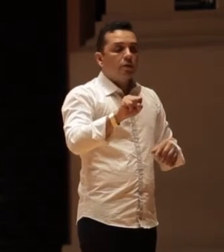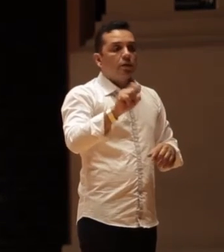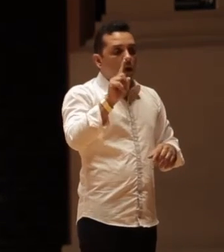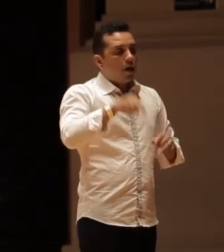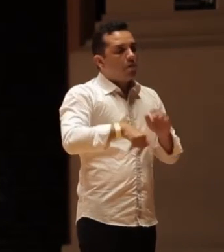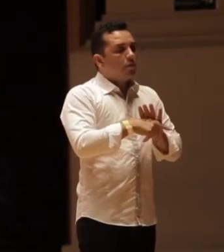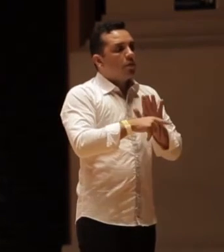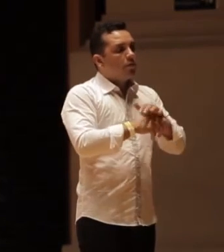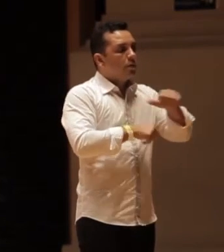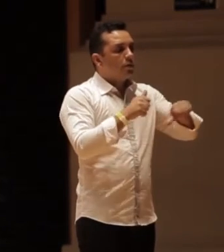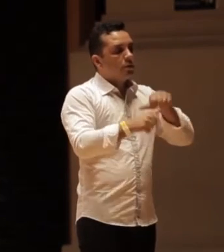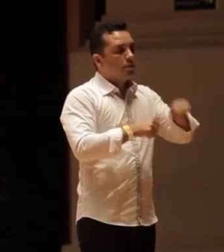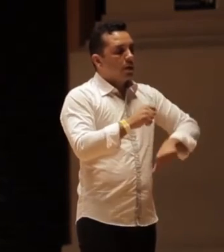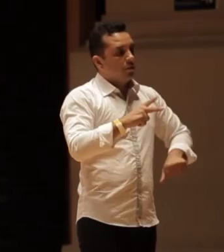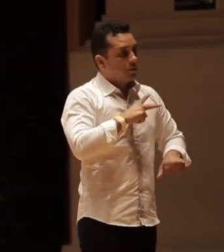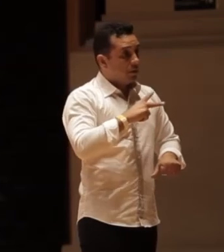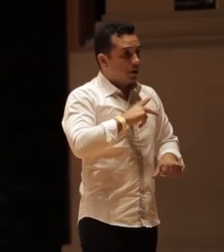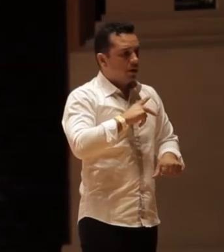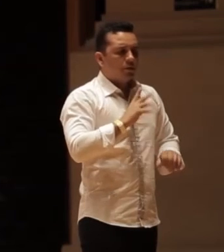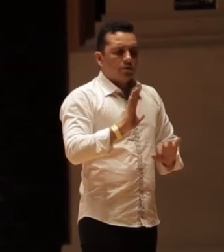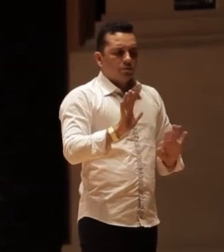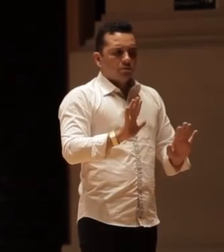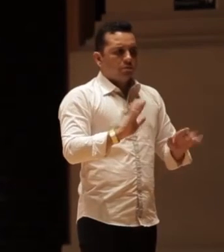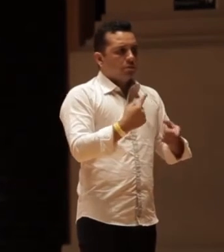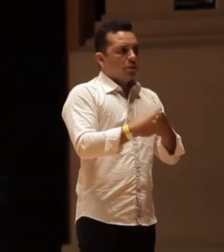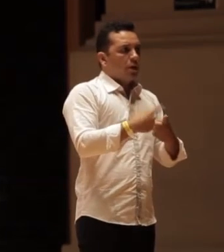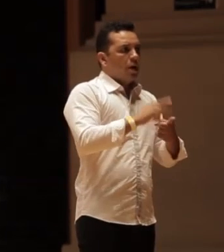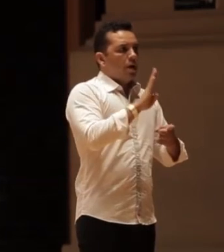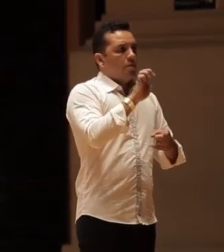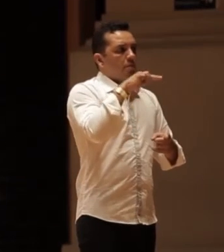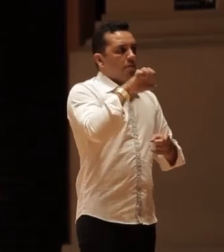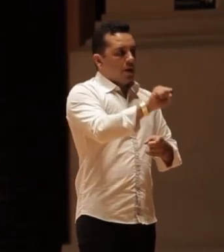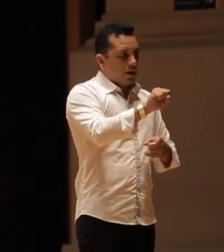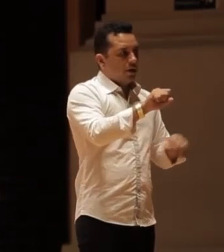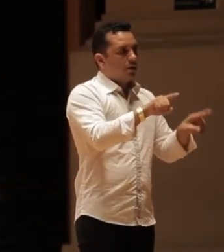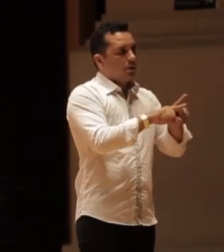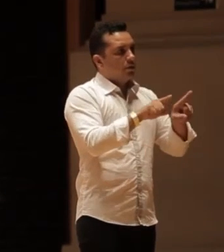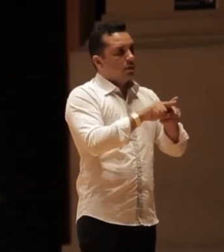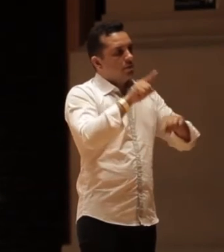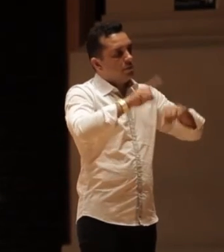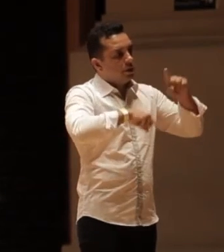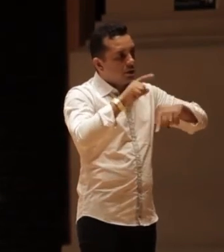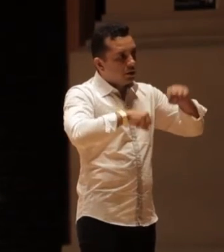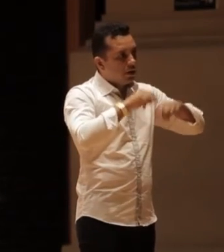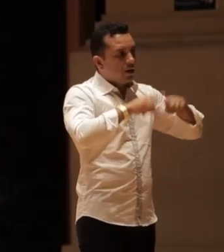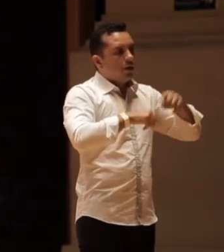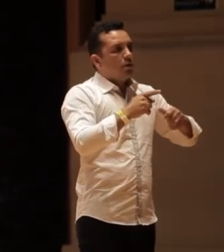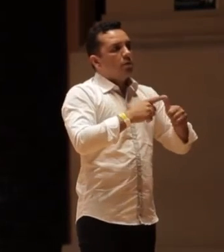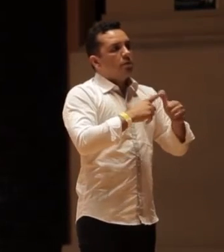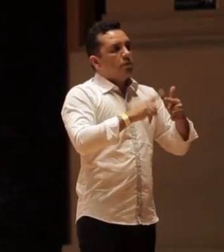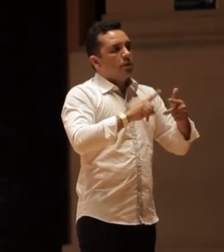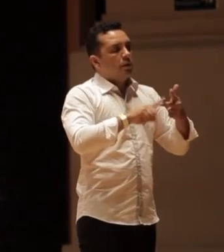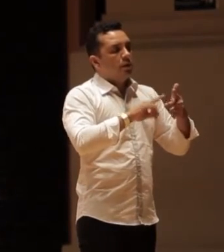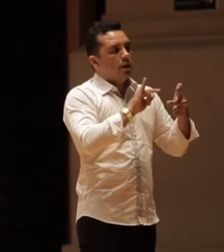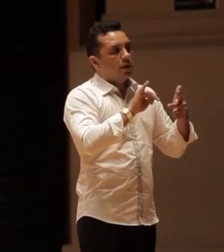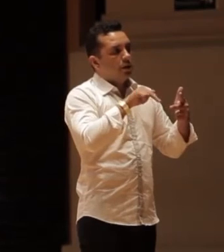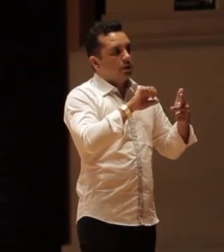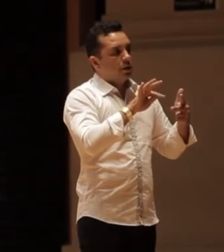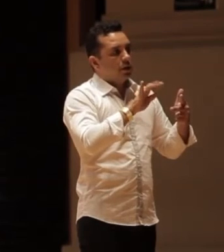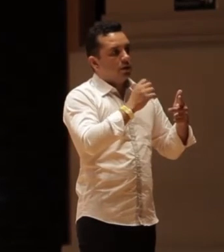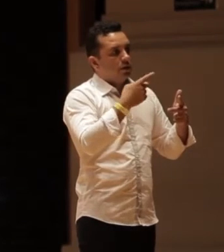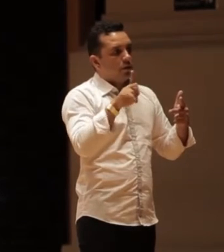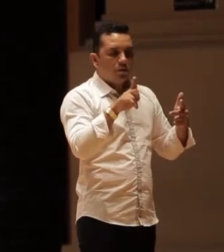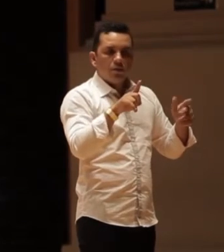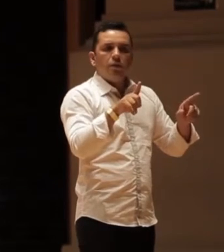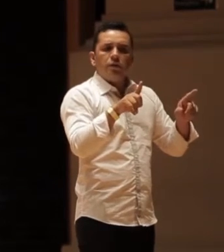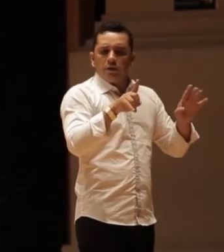os bens de equipamentos e instalações elas voltam com o estado ou se elas foram adquiridas com